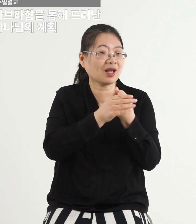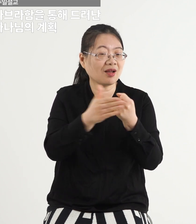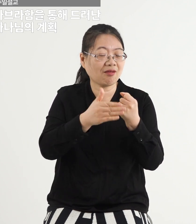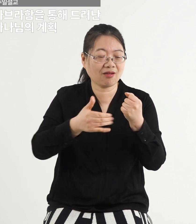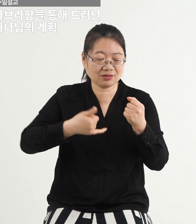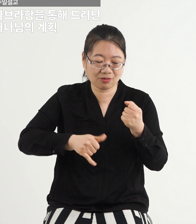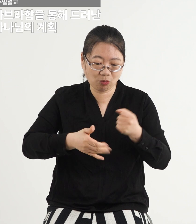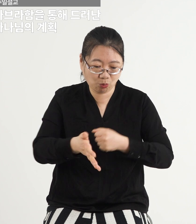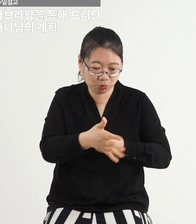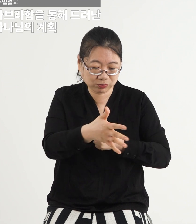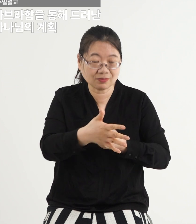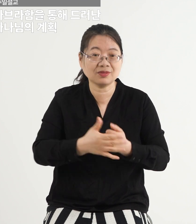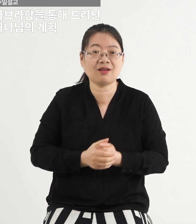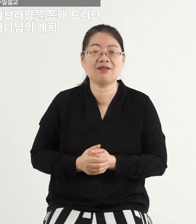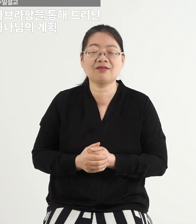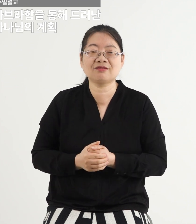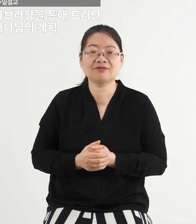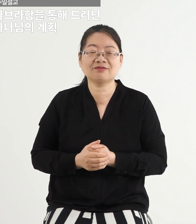자식도 없는데